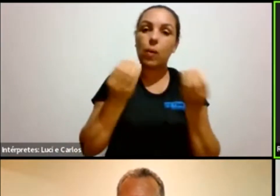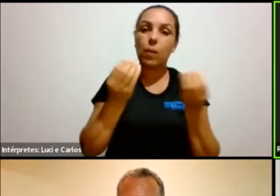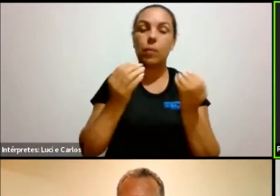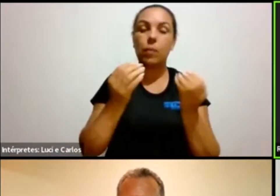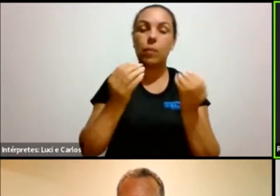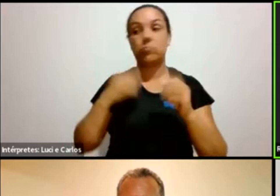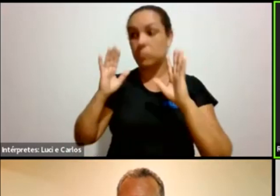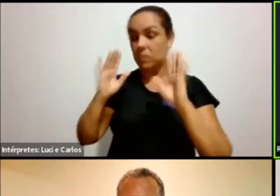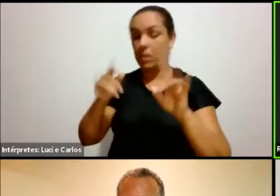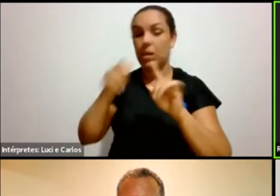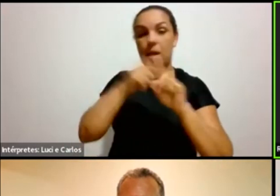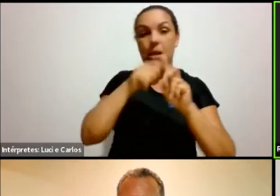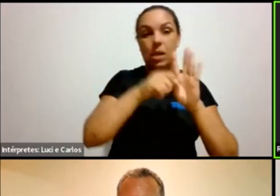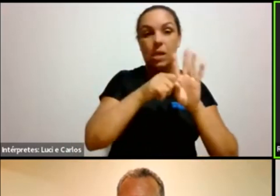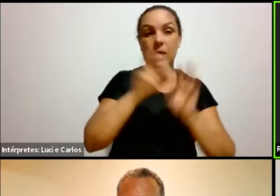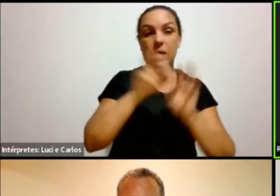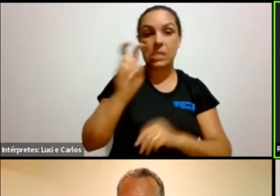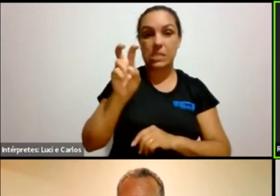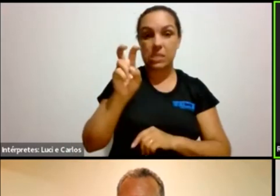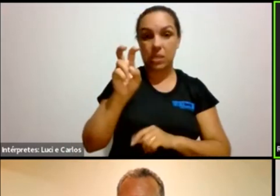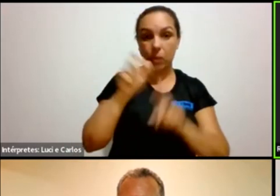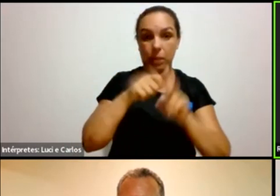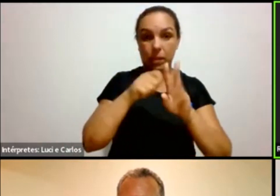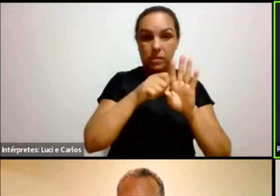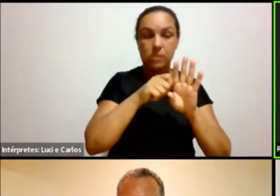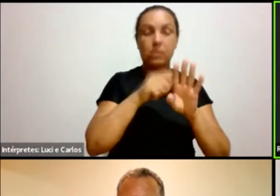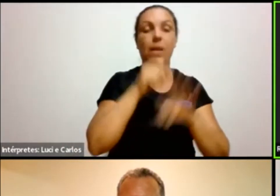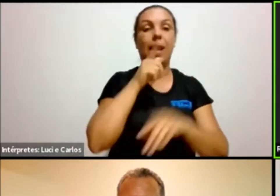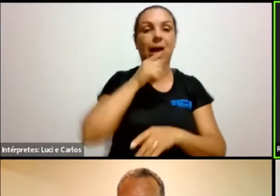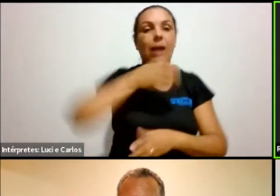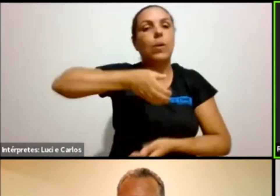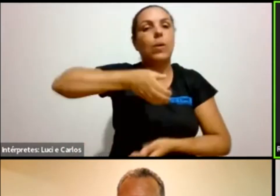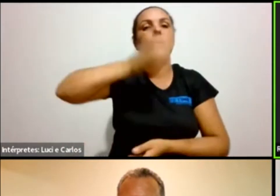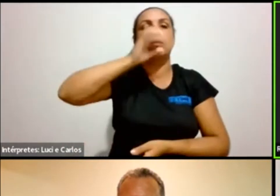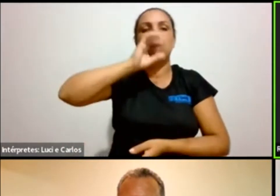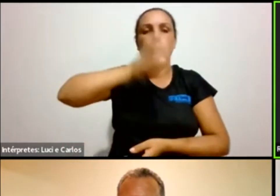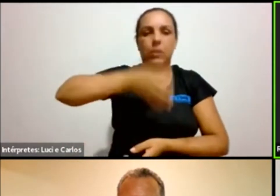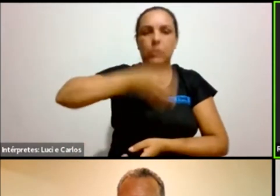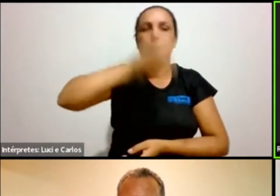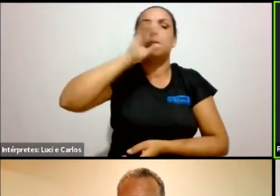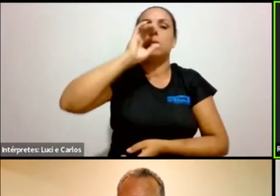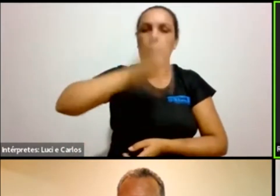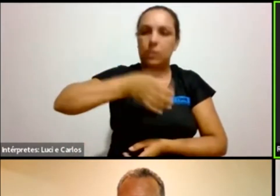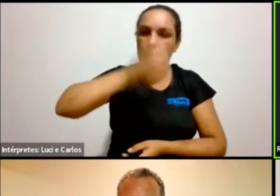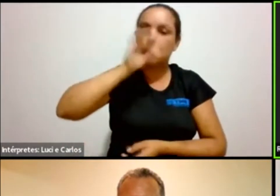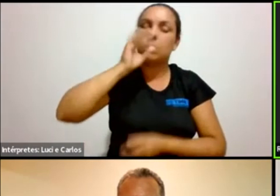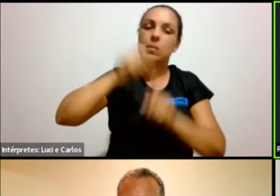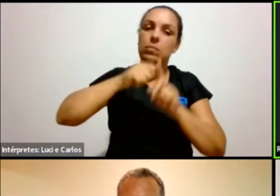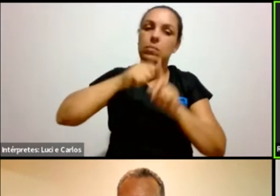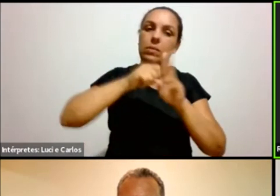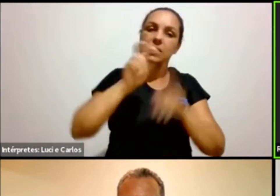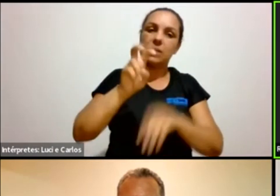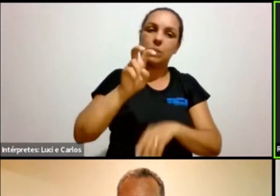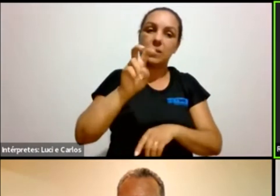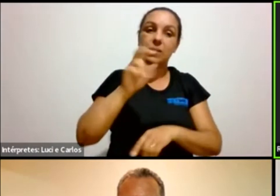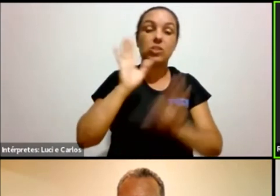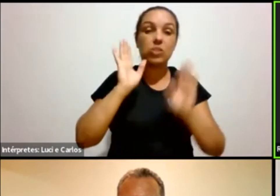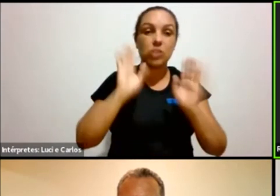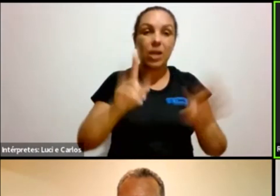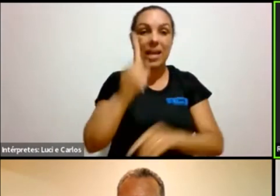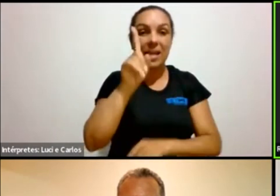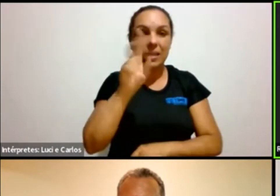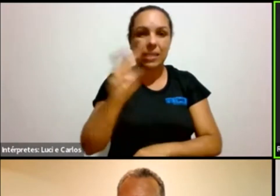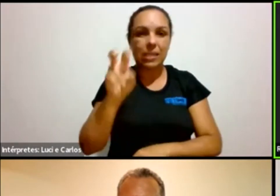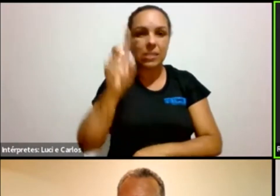o projeto da Saúde Timol, né? Com água magnetizada. E com 15 dias que eu estava usando a